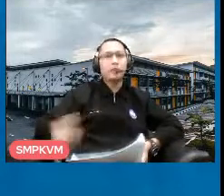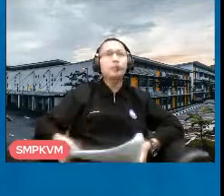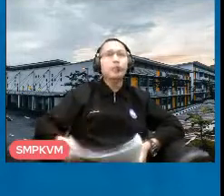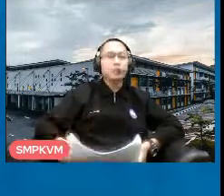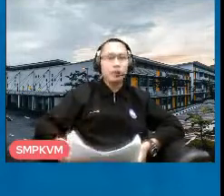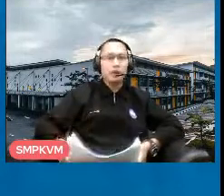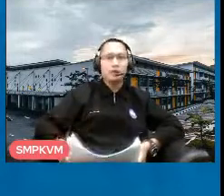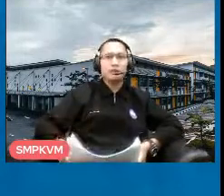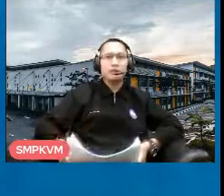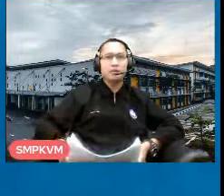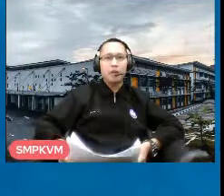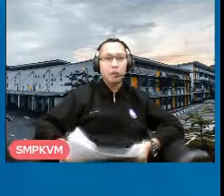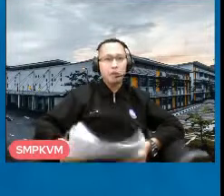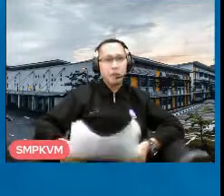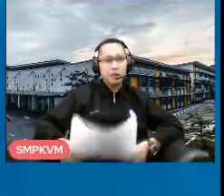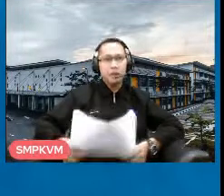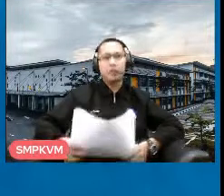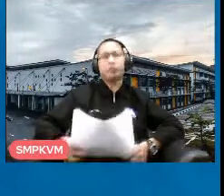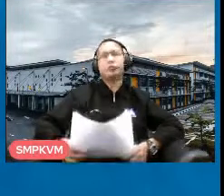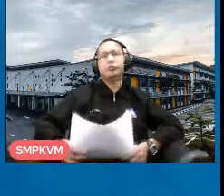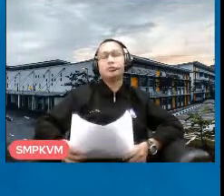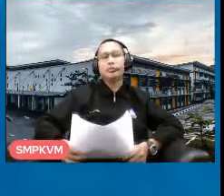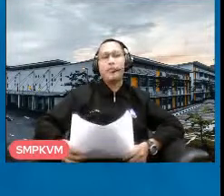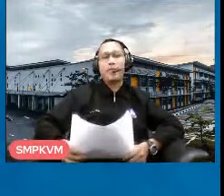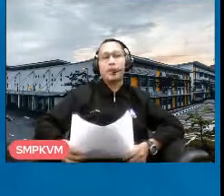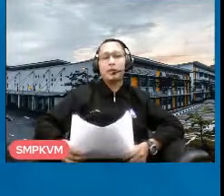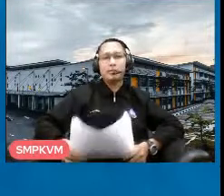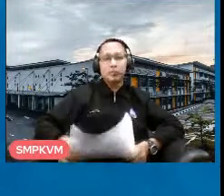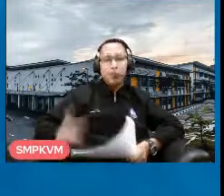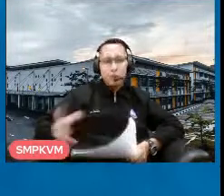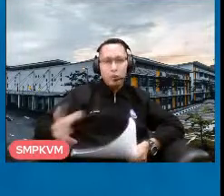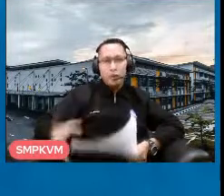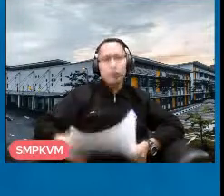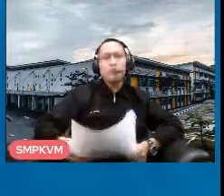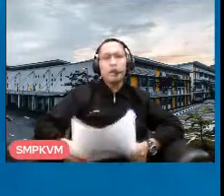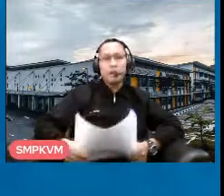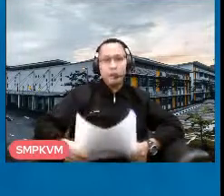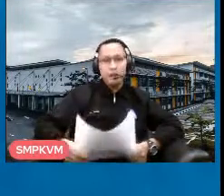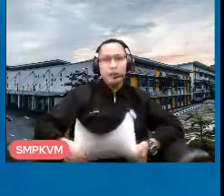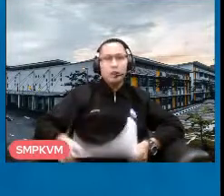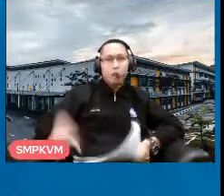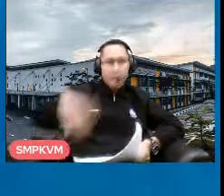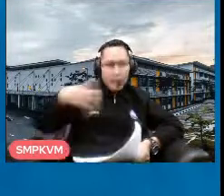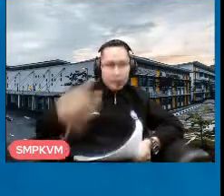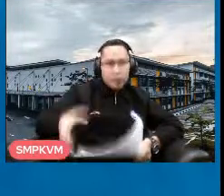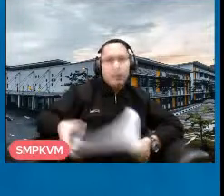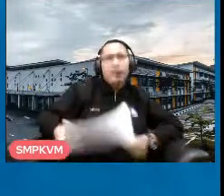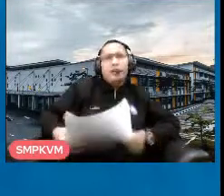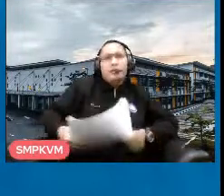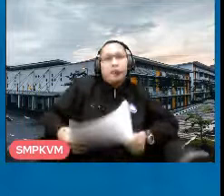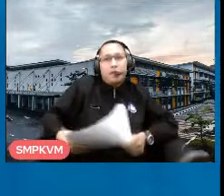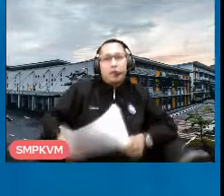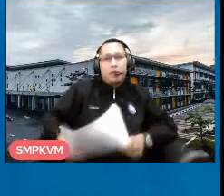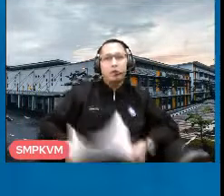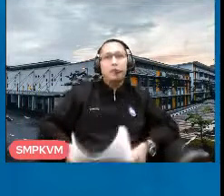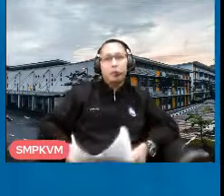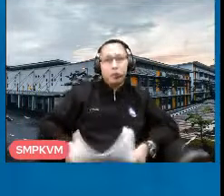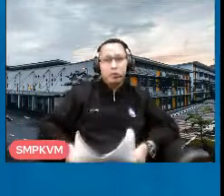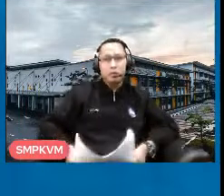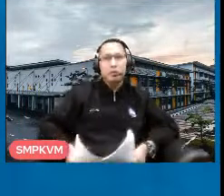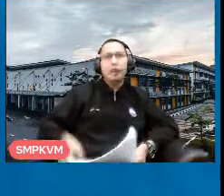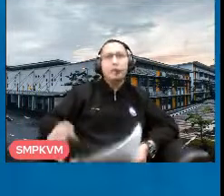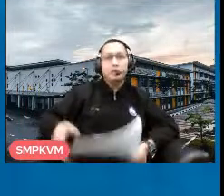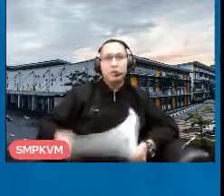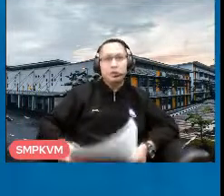semasa kamu di bangku sekolah kamu punya lagi atau ah Dwi pun Mayang pagi wadah lampu2 yang bayar